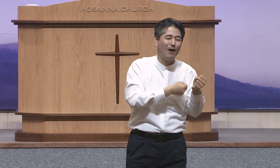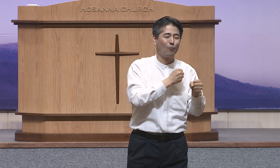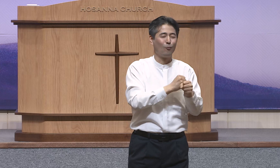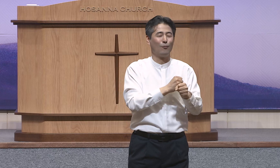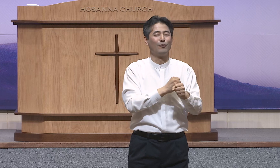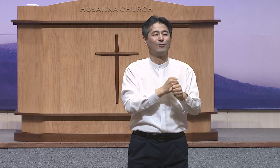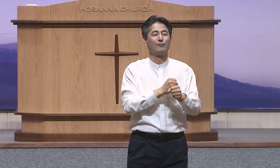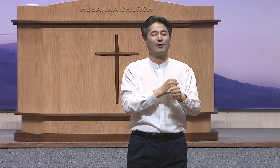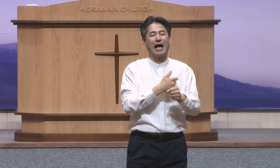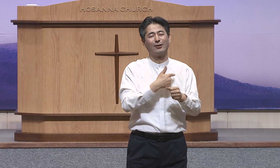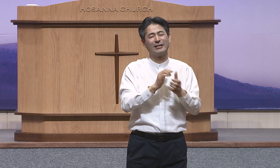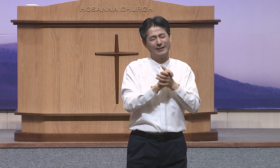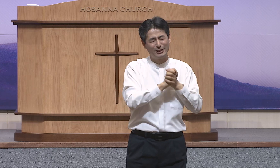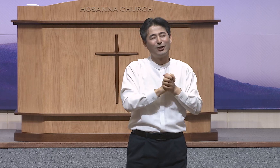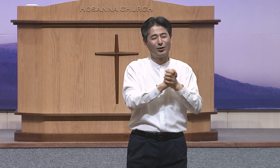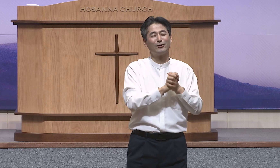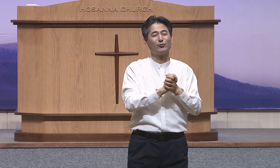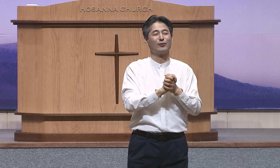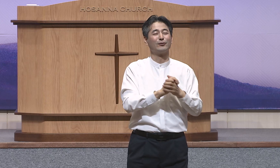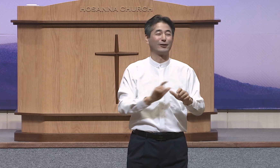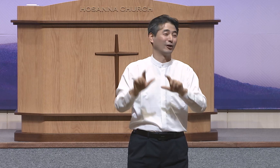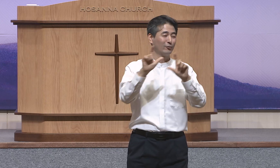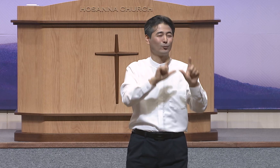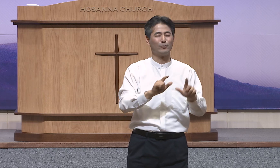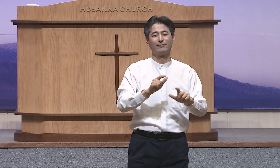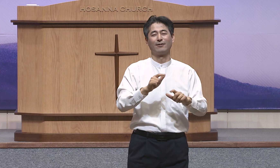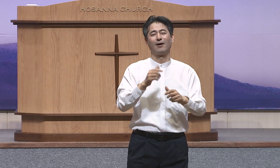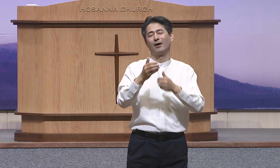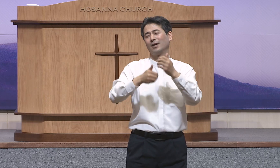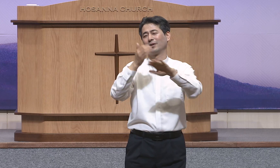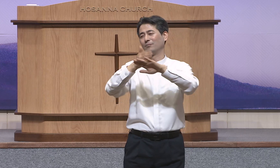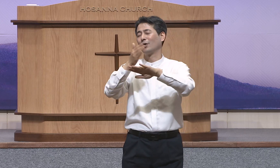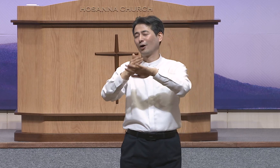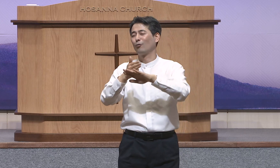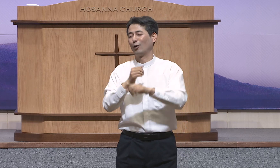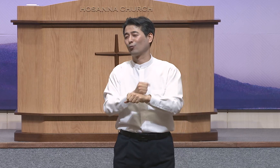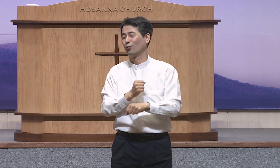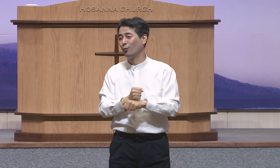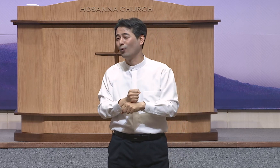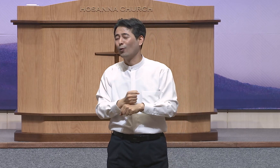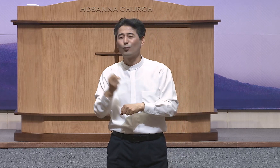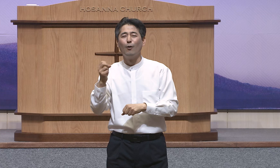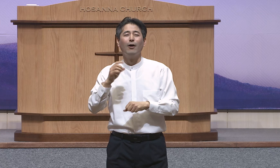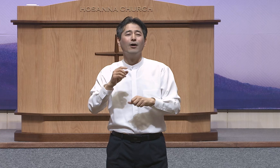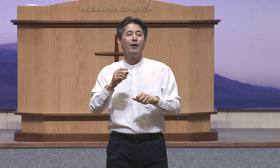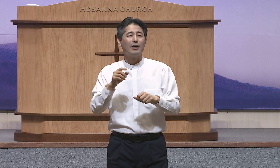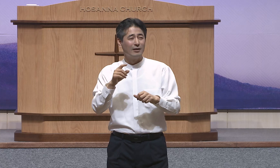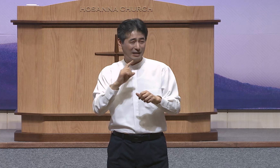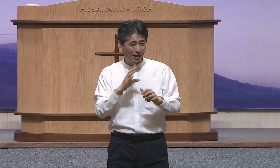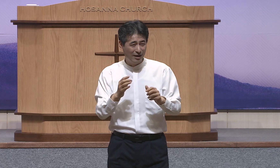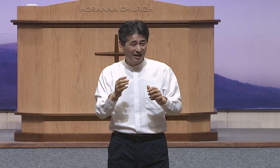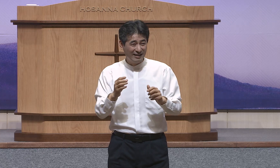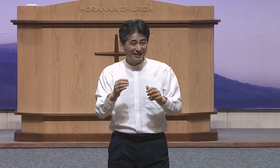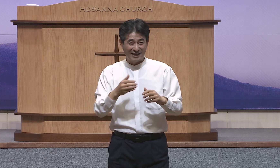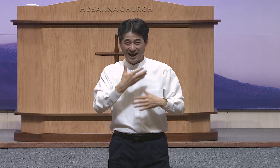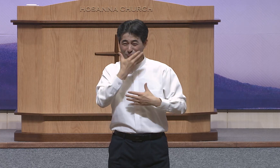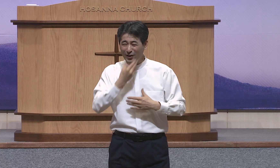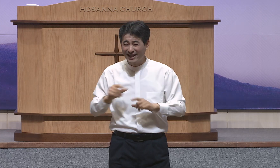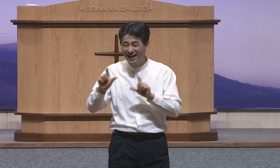덕분에 의지하면서 그렇게 지낼 수 있었던 것 하나님께 감사를 드리고요.